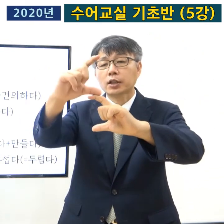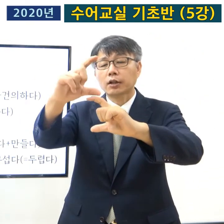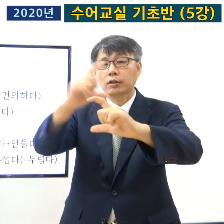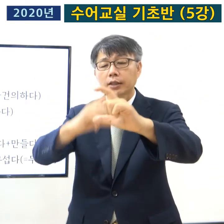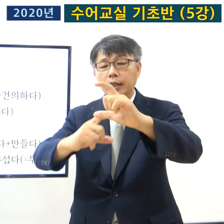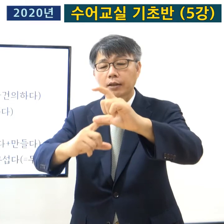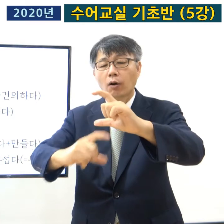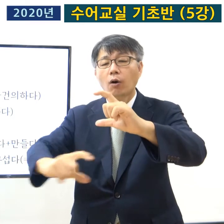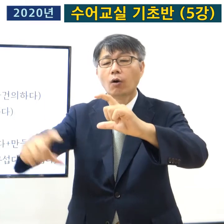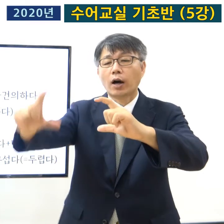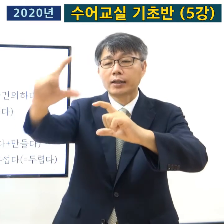거예요. 이게